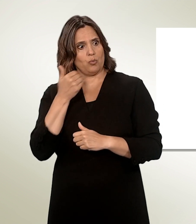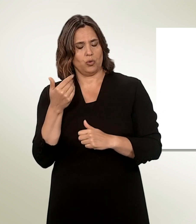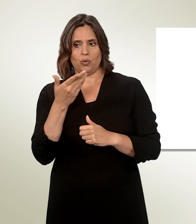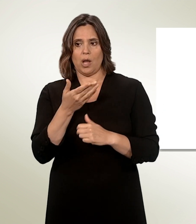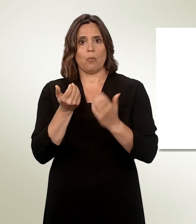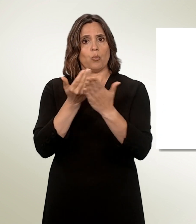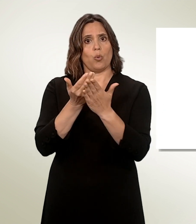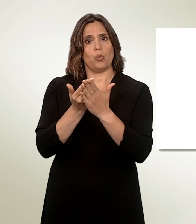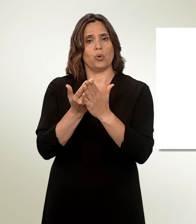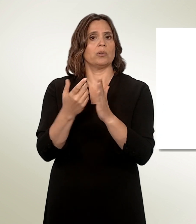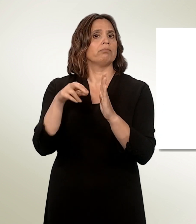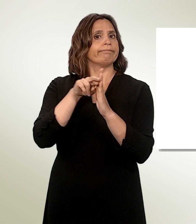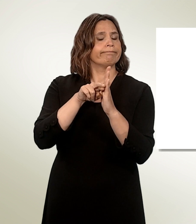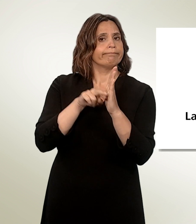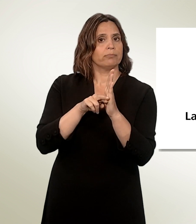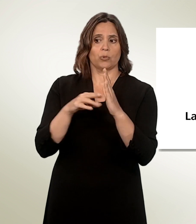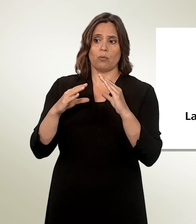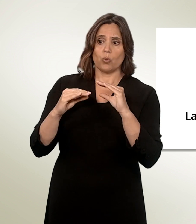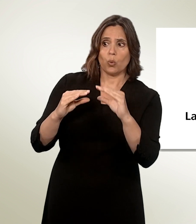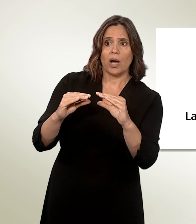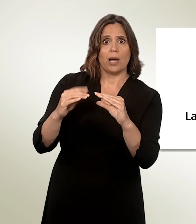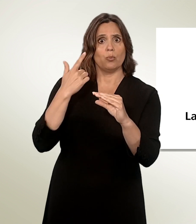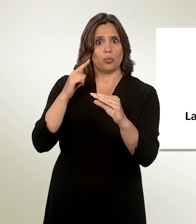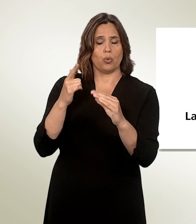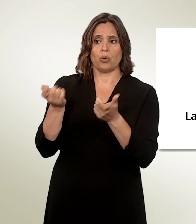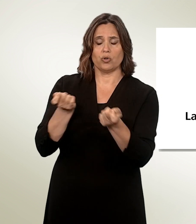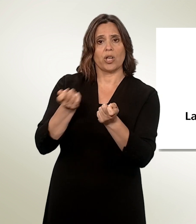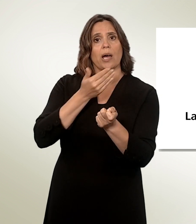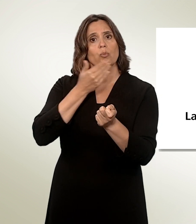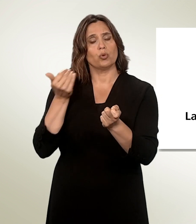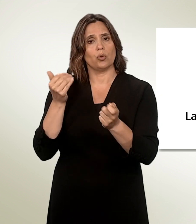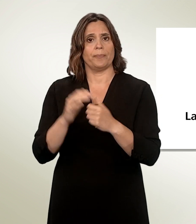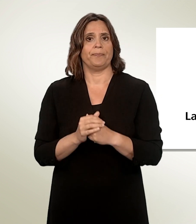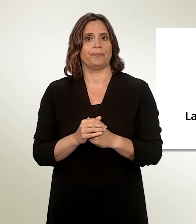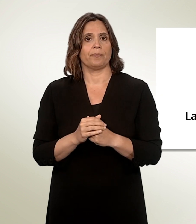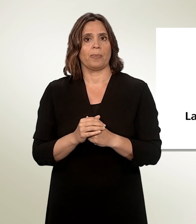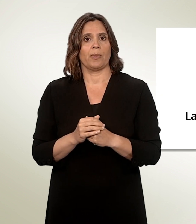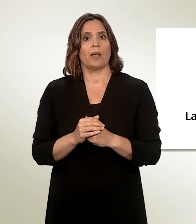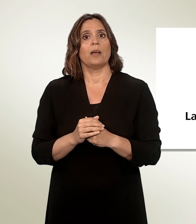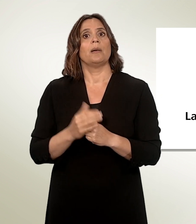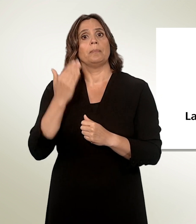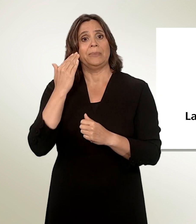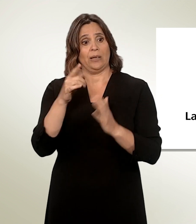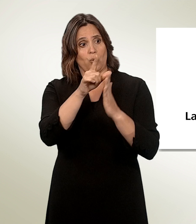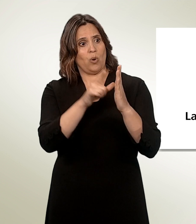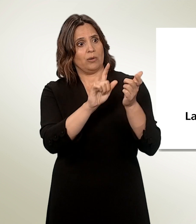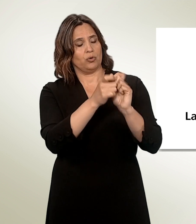loup, le projet compromet la protection des espèces en Suisse. Seul un nom à cette nouvelle loi garantit la protection